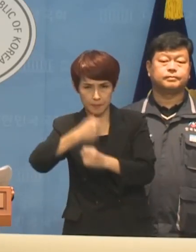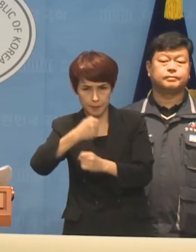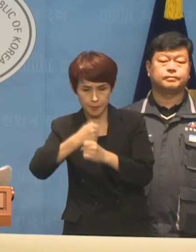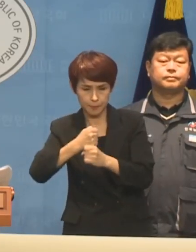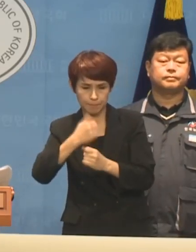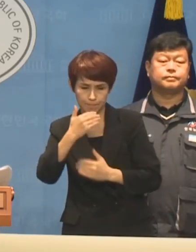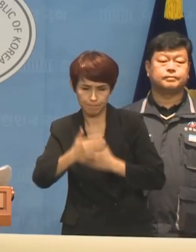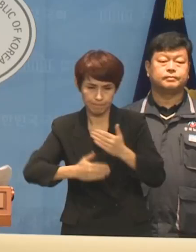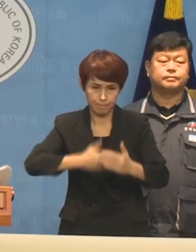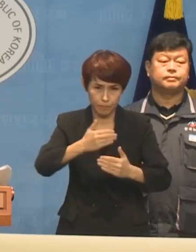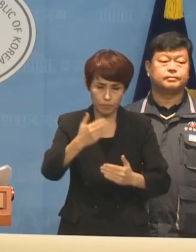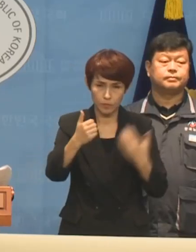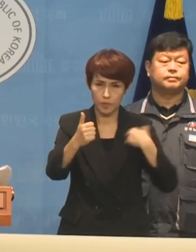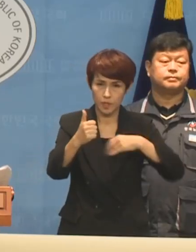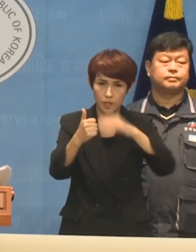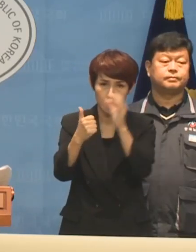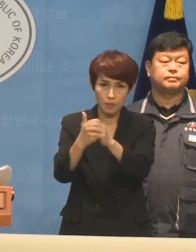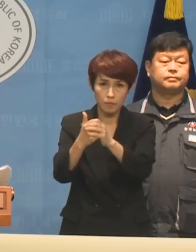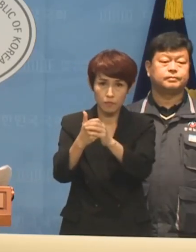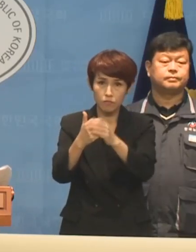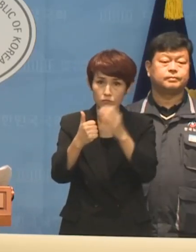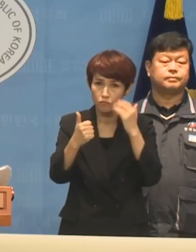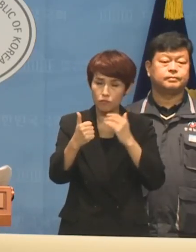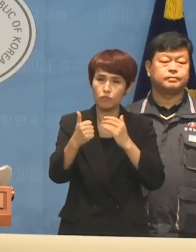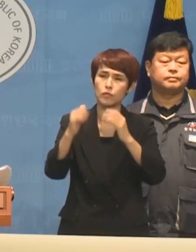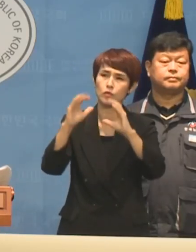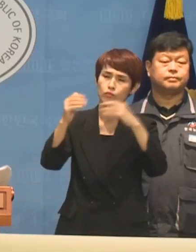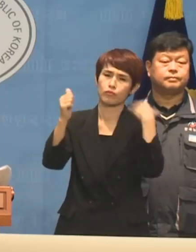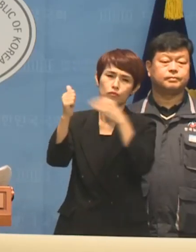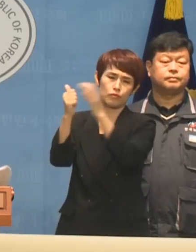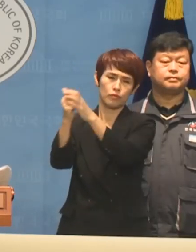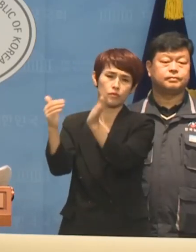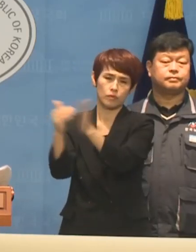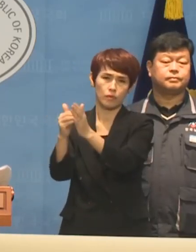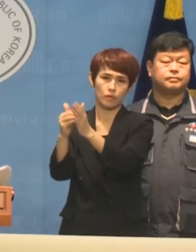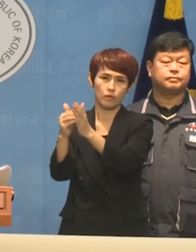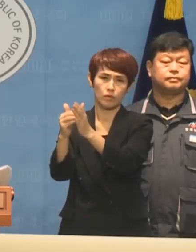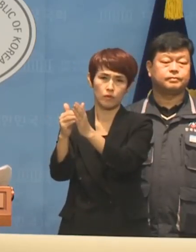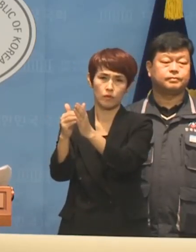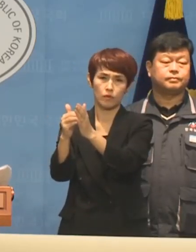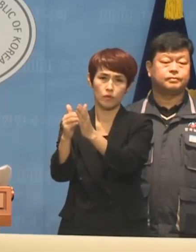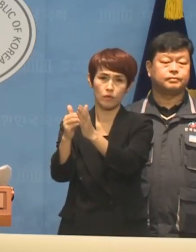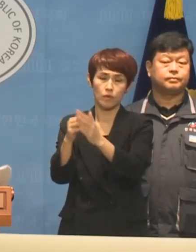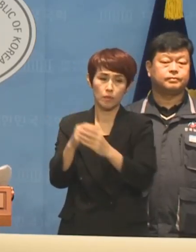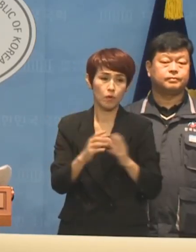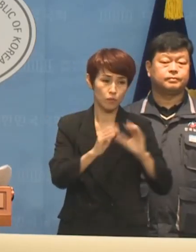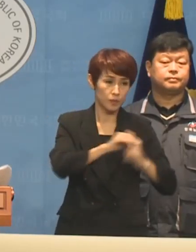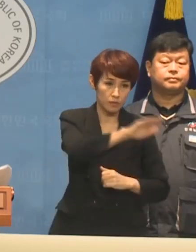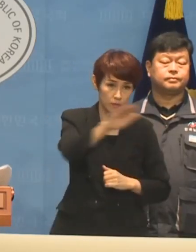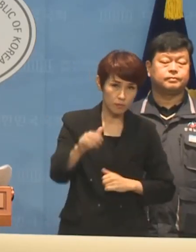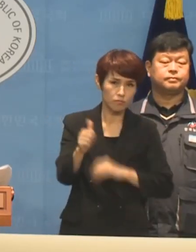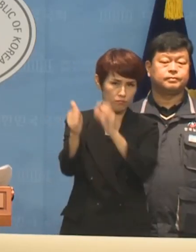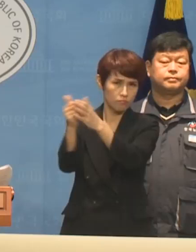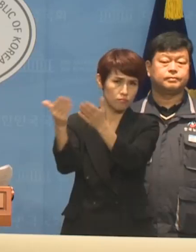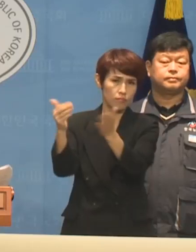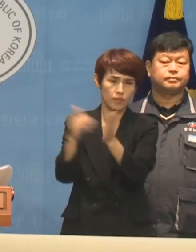실행할 책임과 권한을 국가에 부여하고 또 제가한 주체가 바로 시민이기